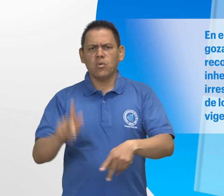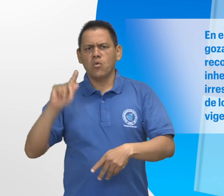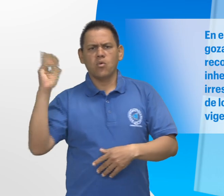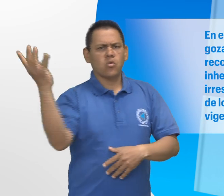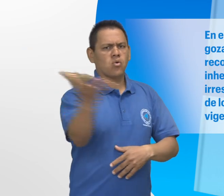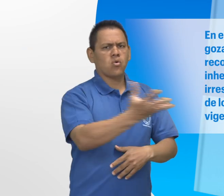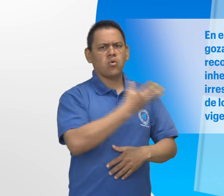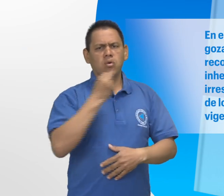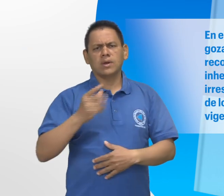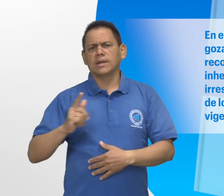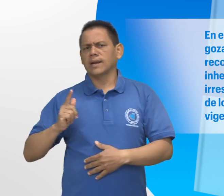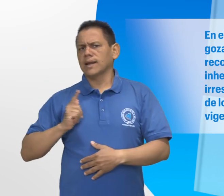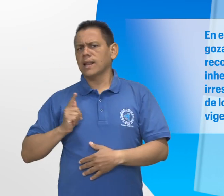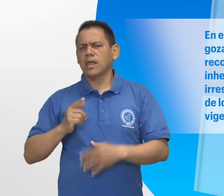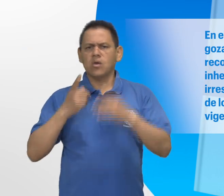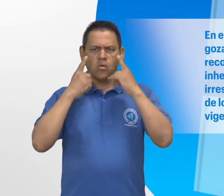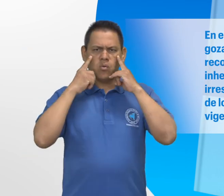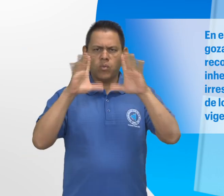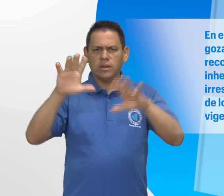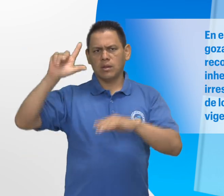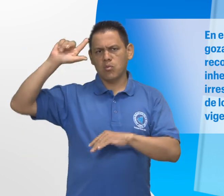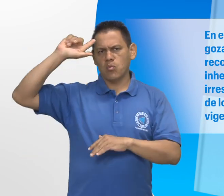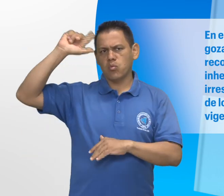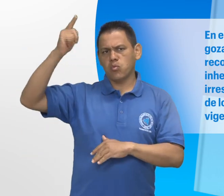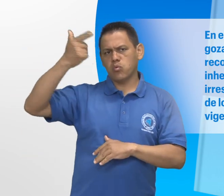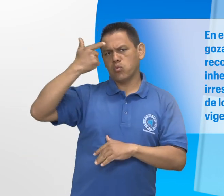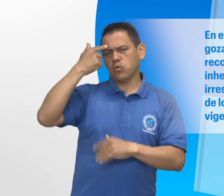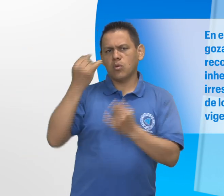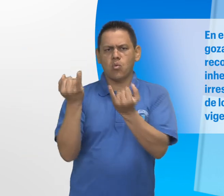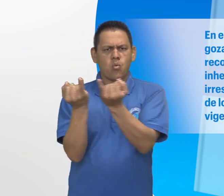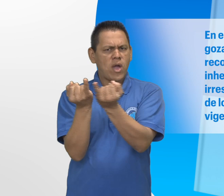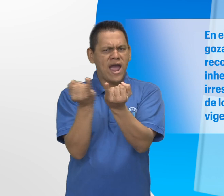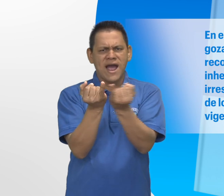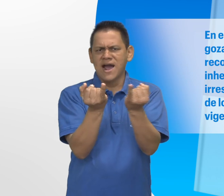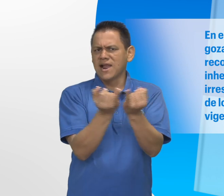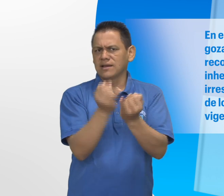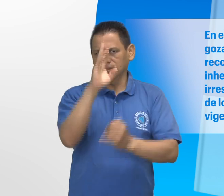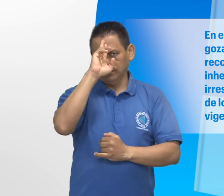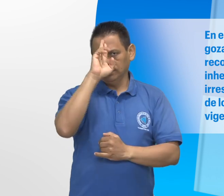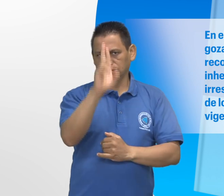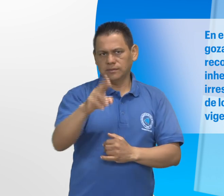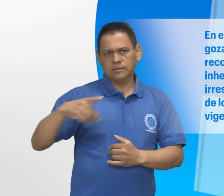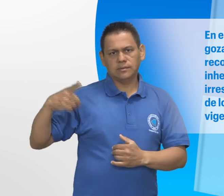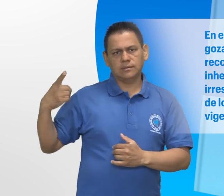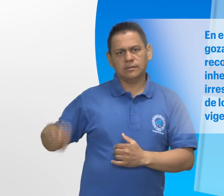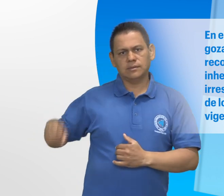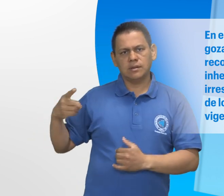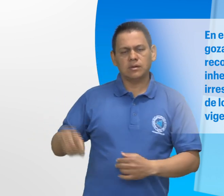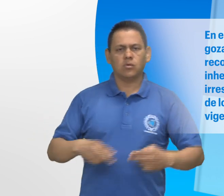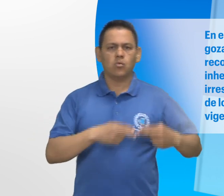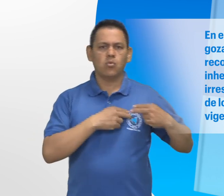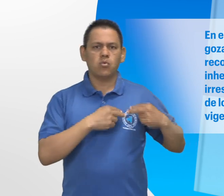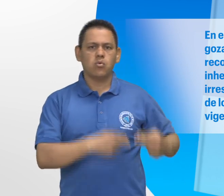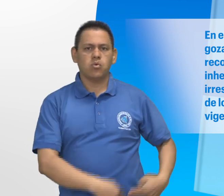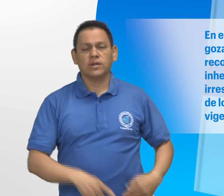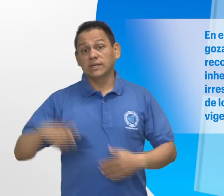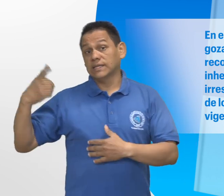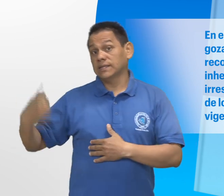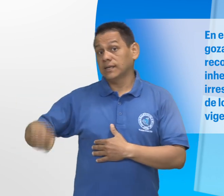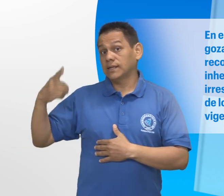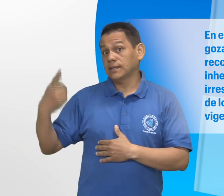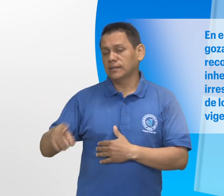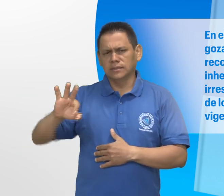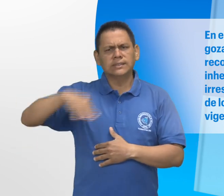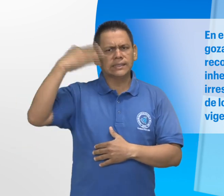En el territorio nacional, toda persona goza de la protección estatal y del reconocimiento de los derechos inherentes a la